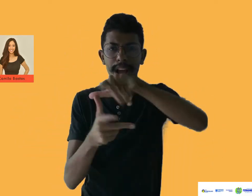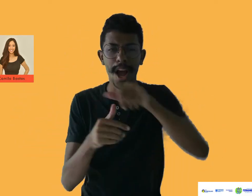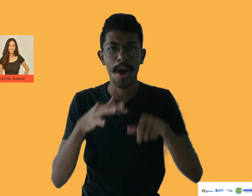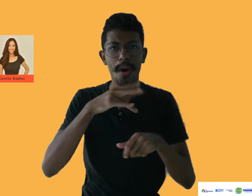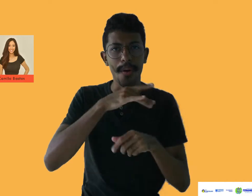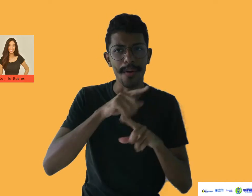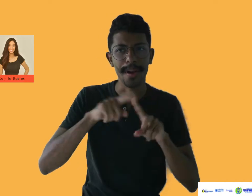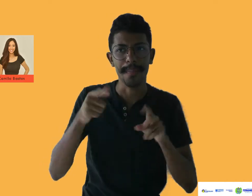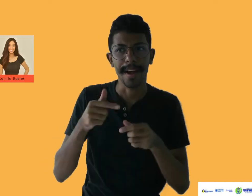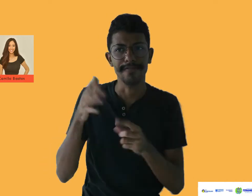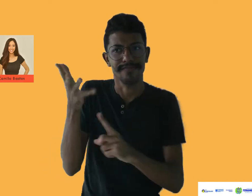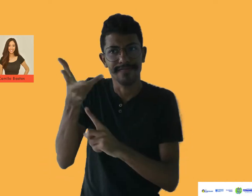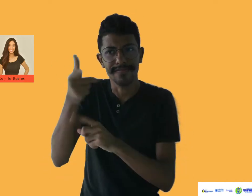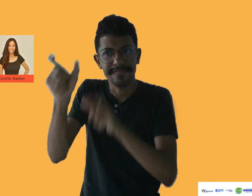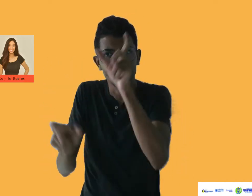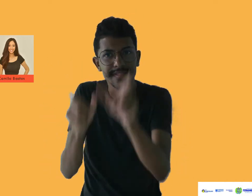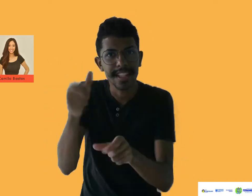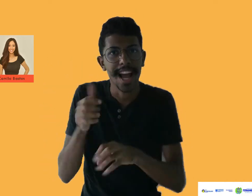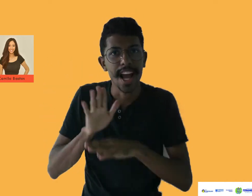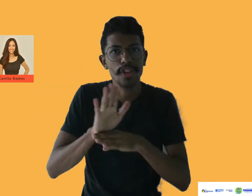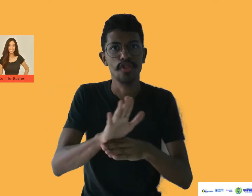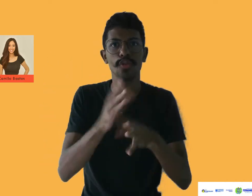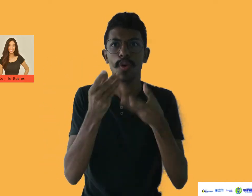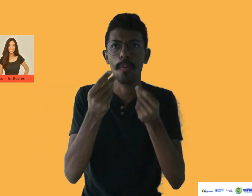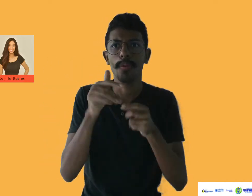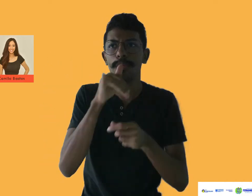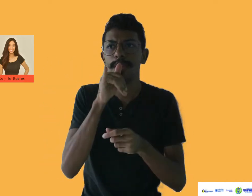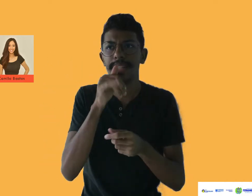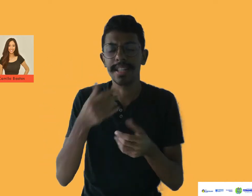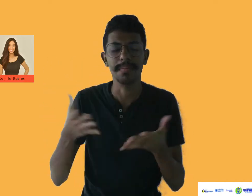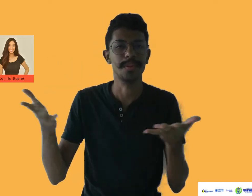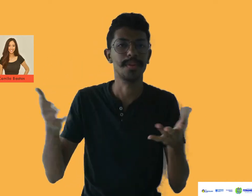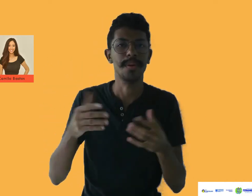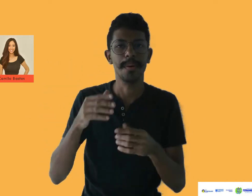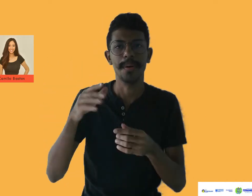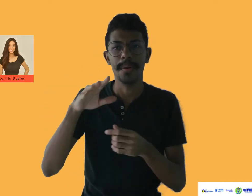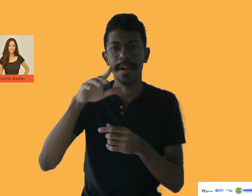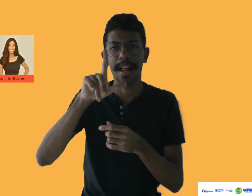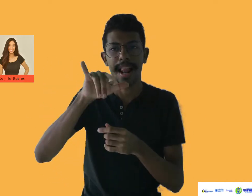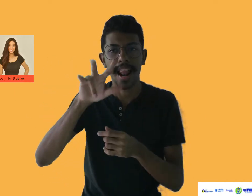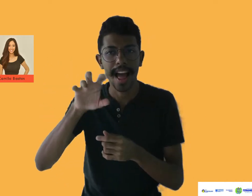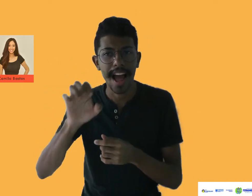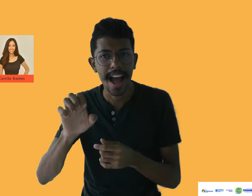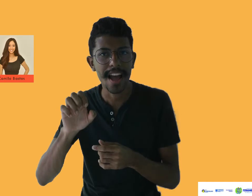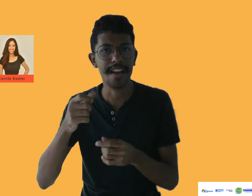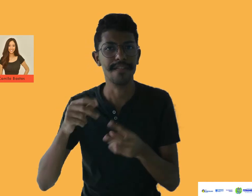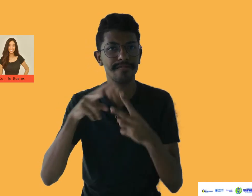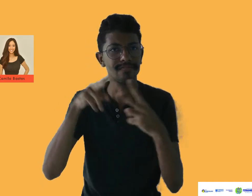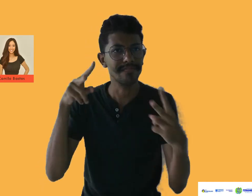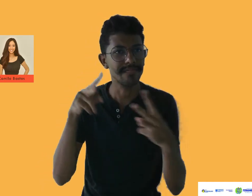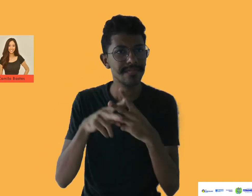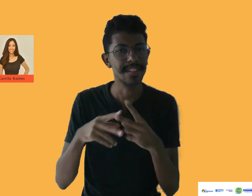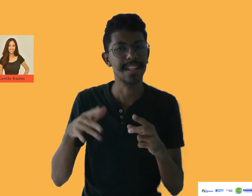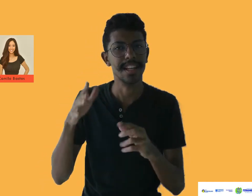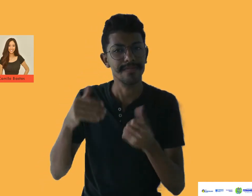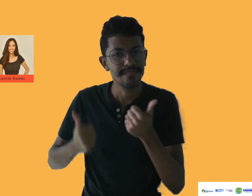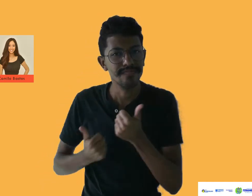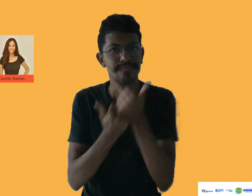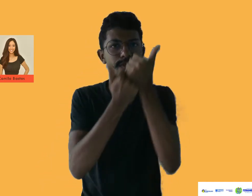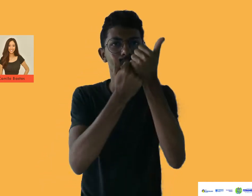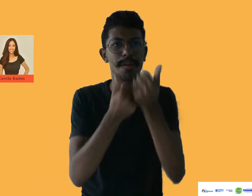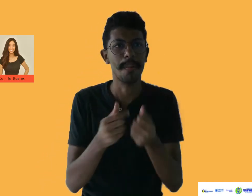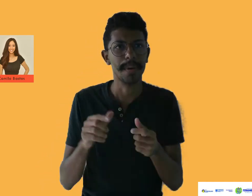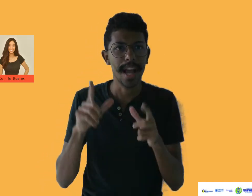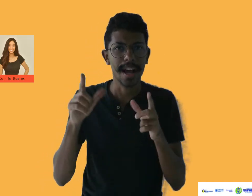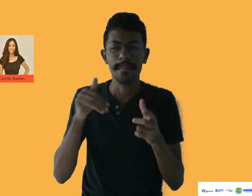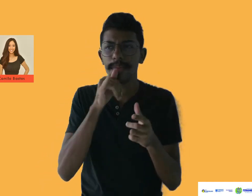né, que o que é que seria da pandemia sem os artistas, todas as lives, os filmes, as peças que tiveram em formato digital,